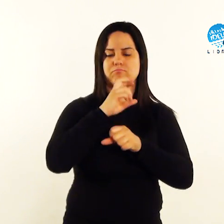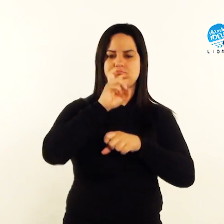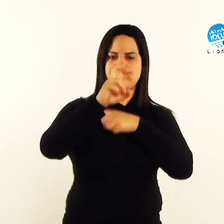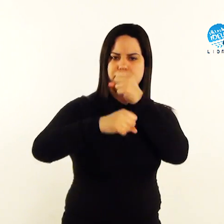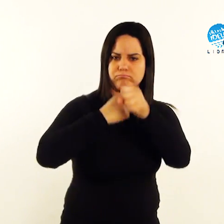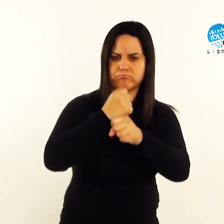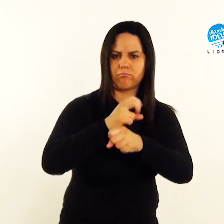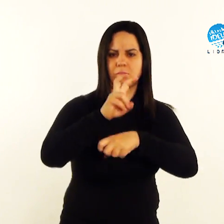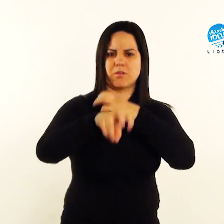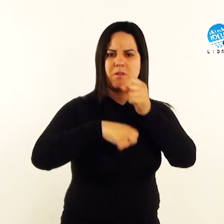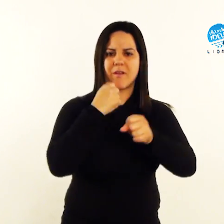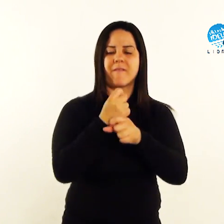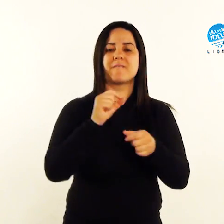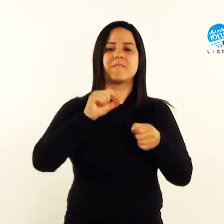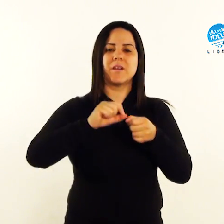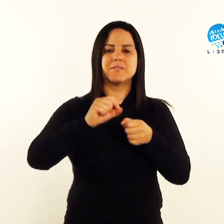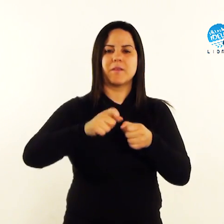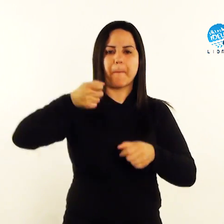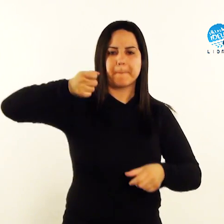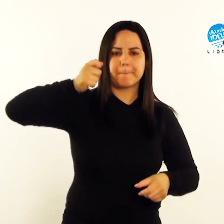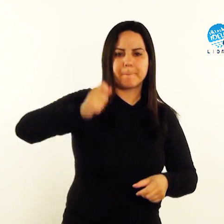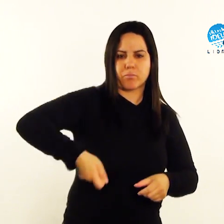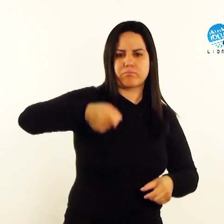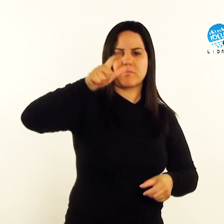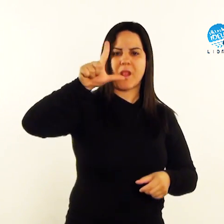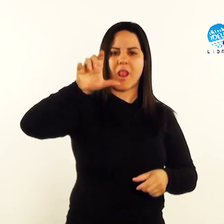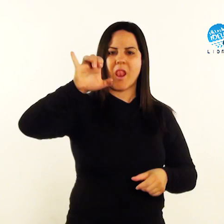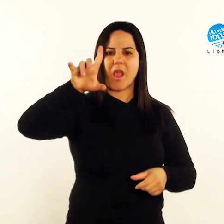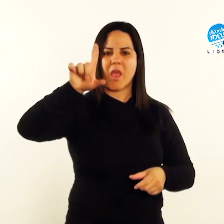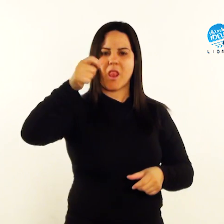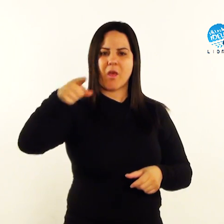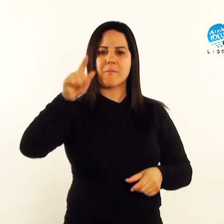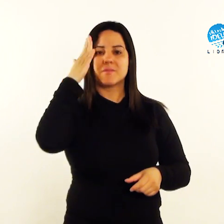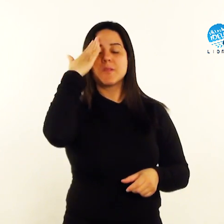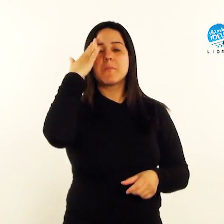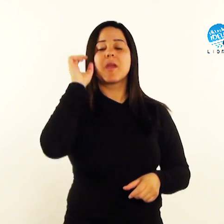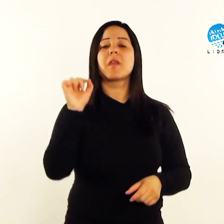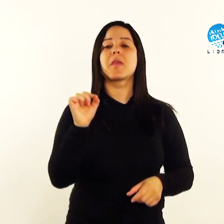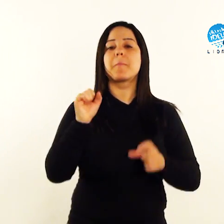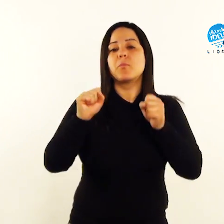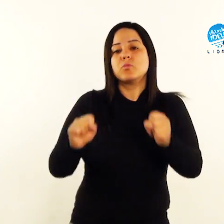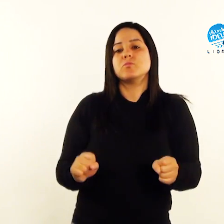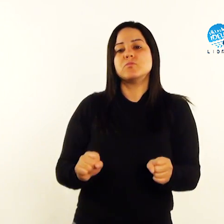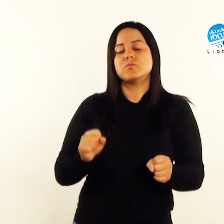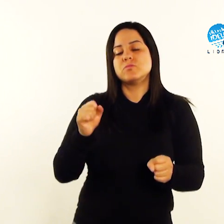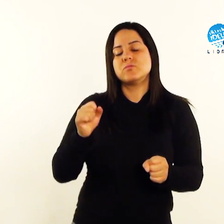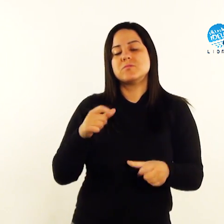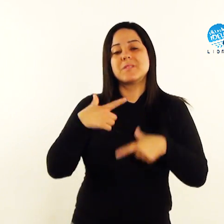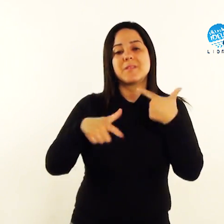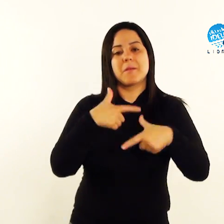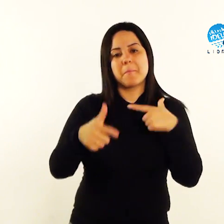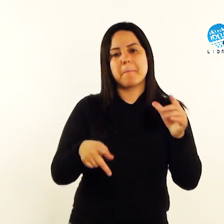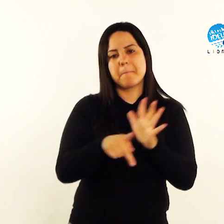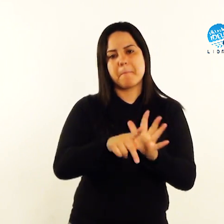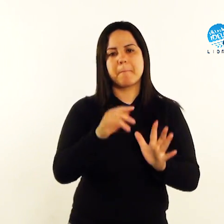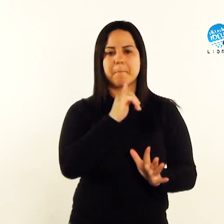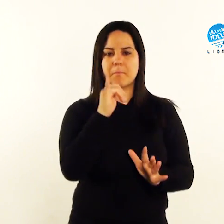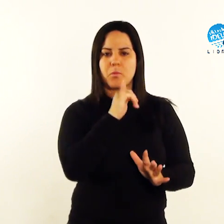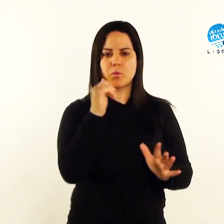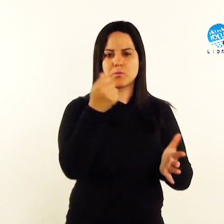leilão para saber quem podia comprar o serviço de coletor. E como é que funcionava